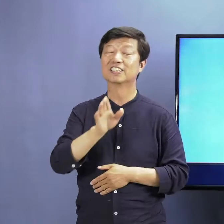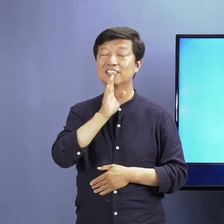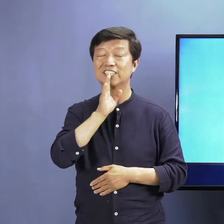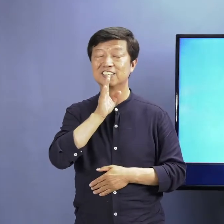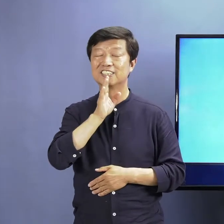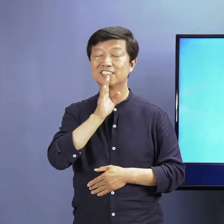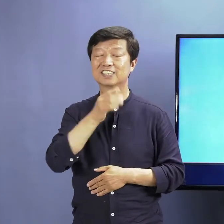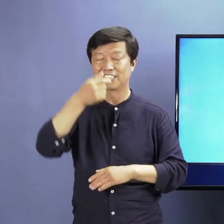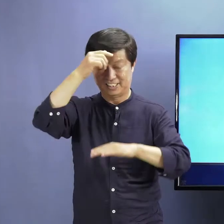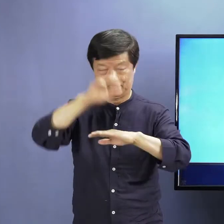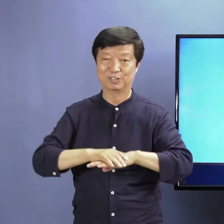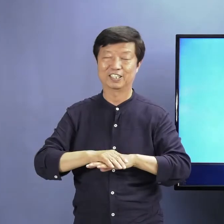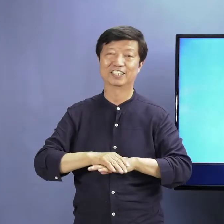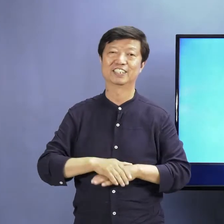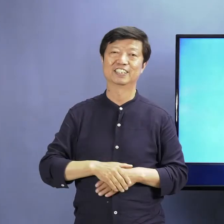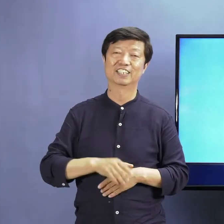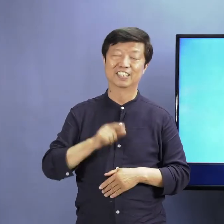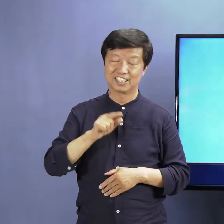그런 역사가